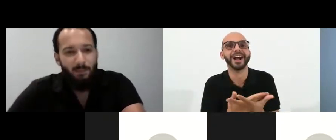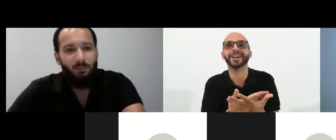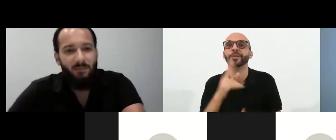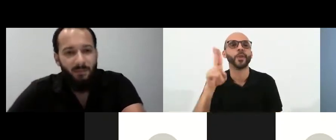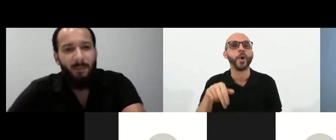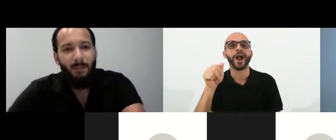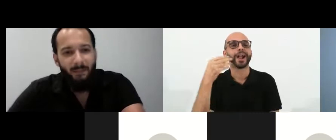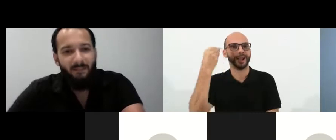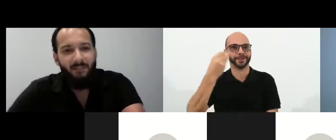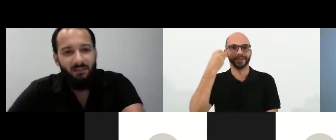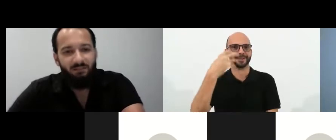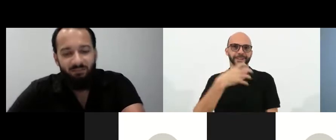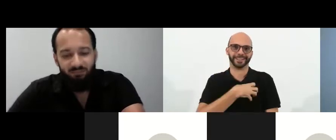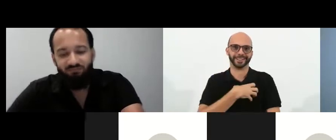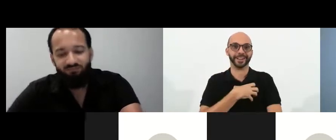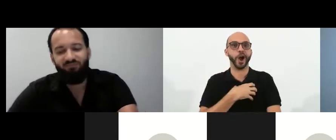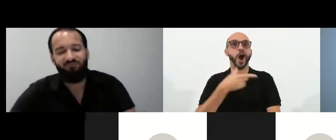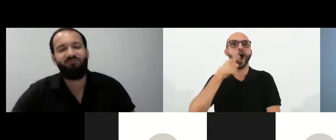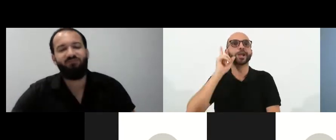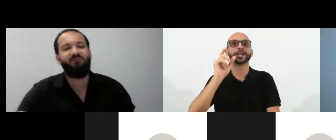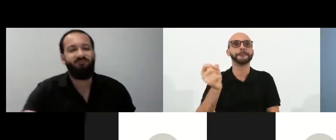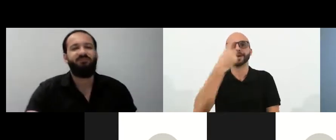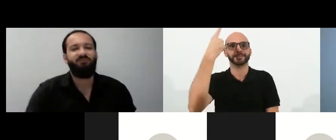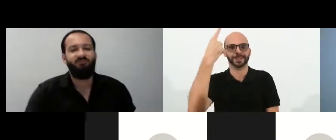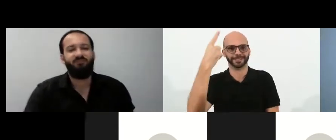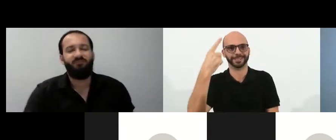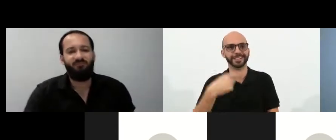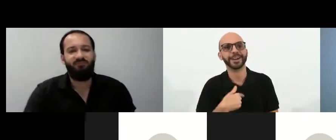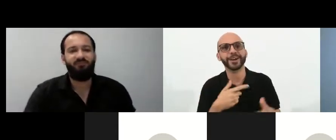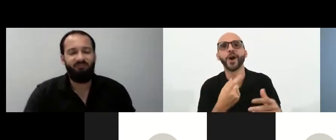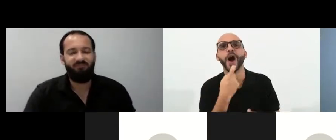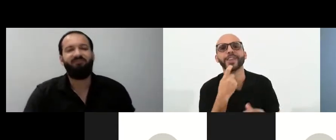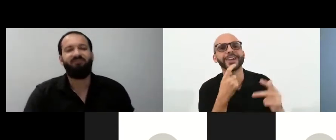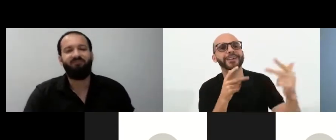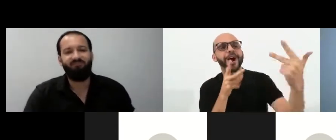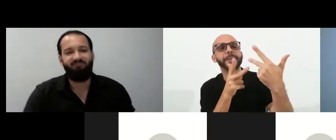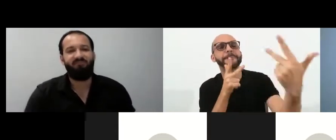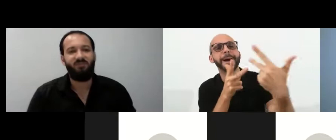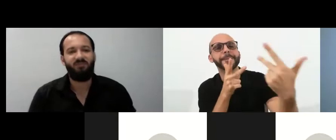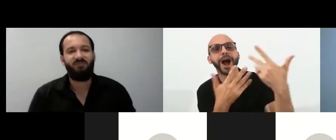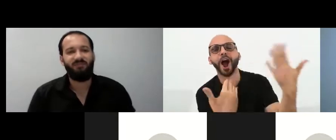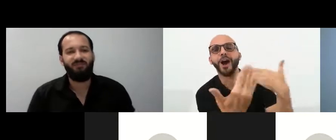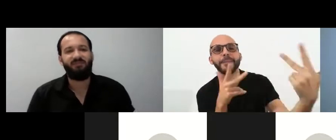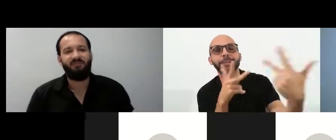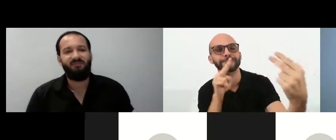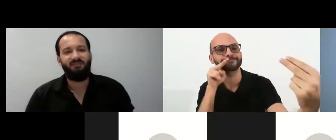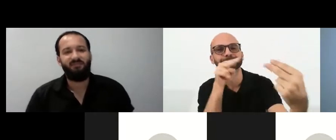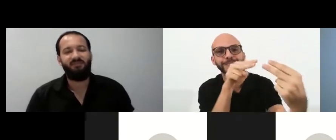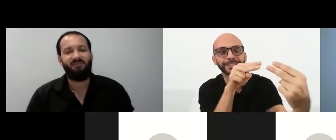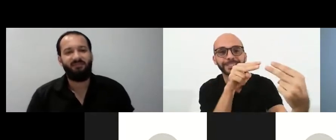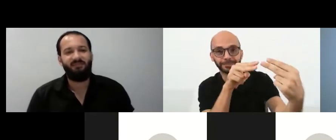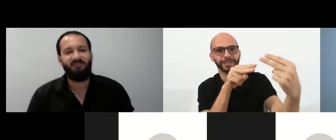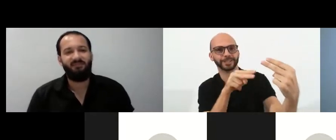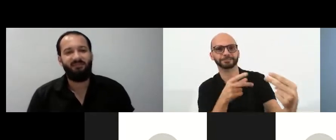de estarmos juntos. Eu achei aquilo muito interessante, foi uma experiência para mim muito legal, foi a primeira vez que eu tive. E estava ali eu e o Rodrigo